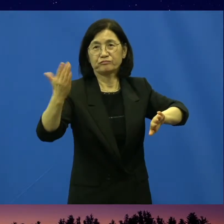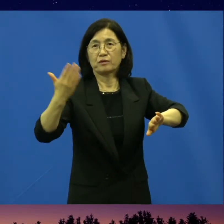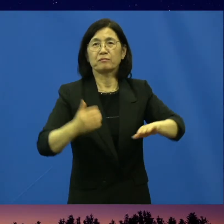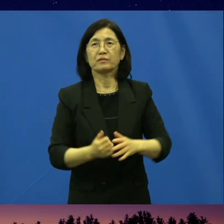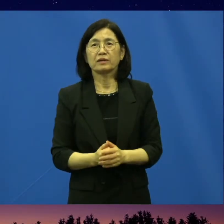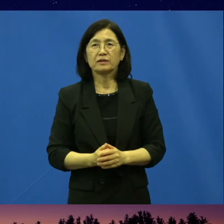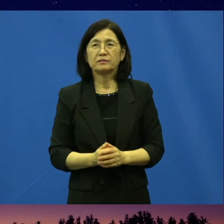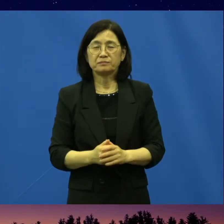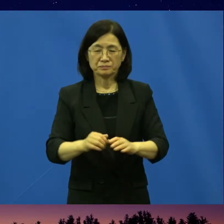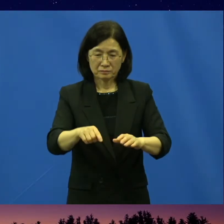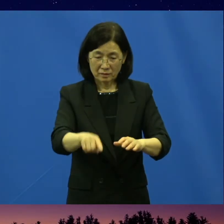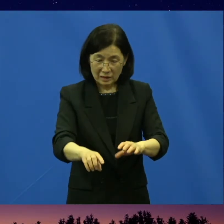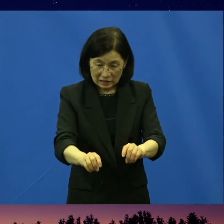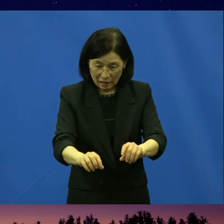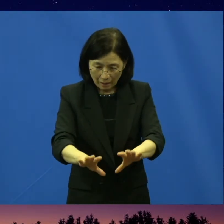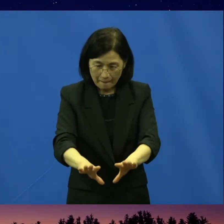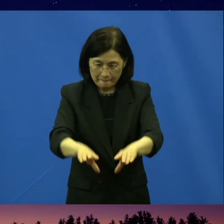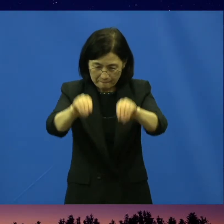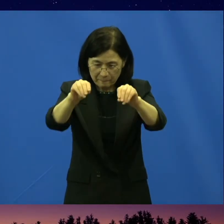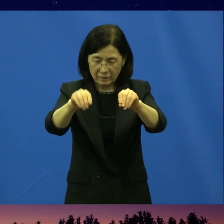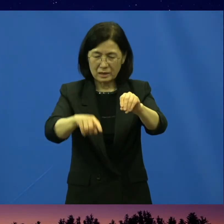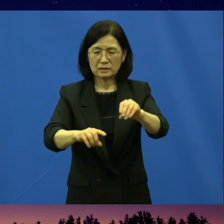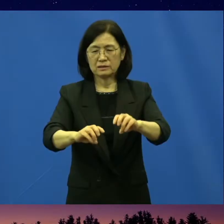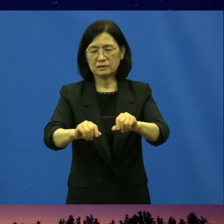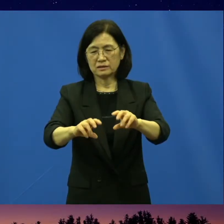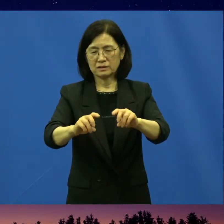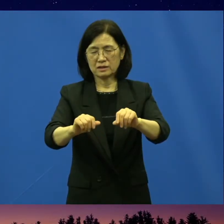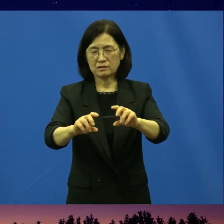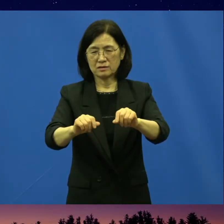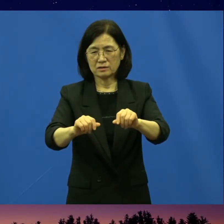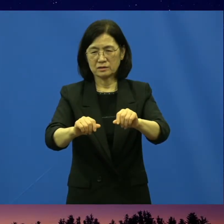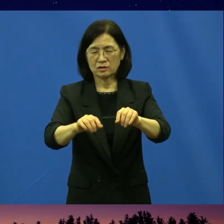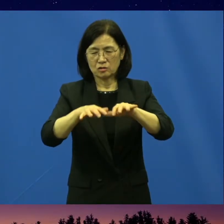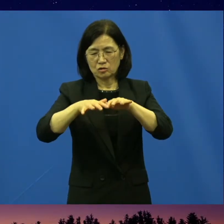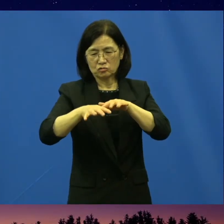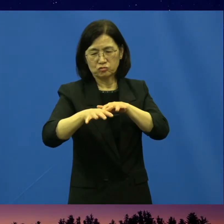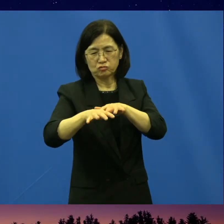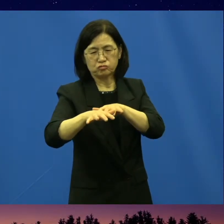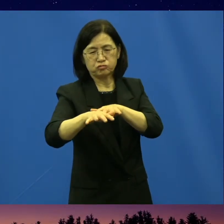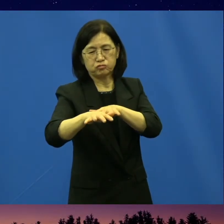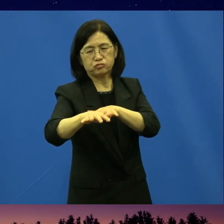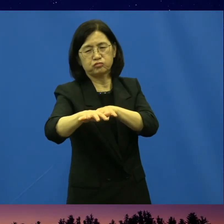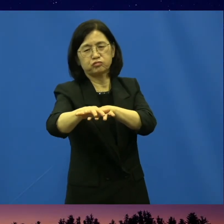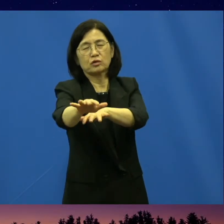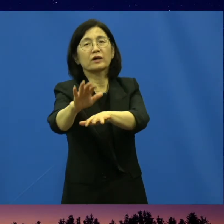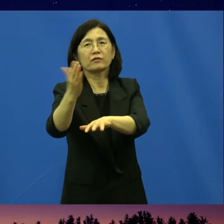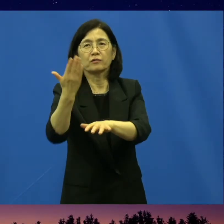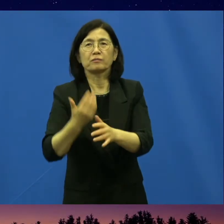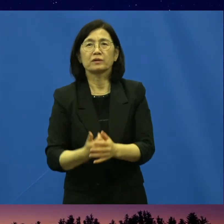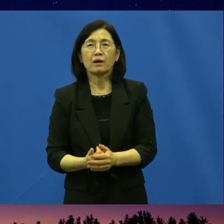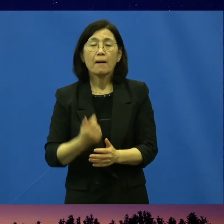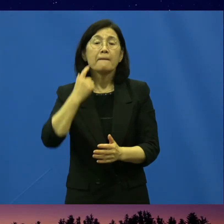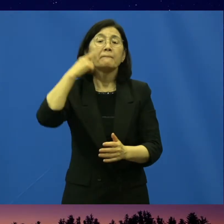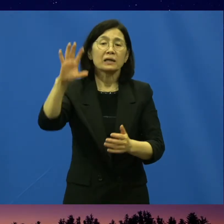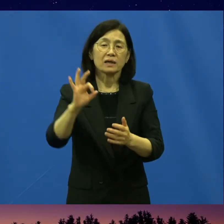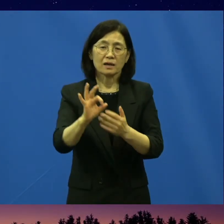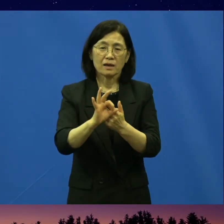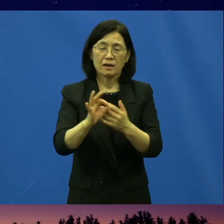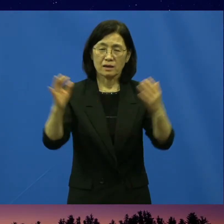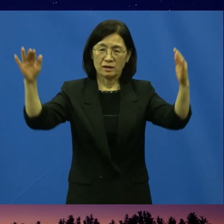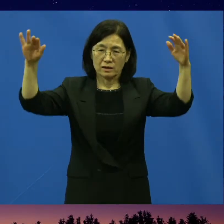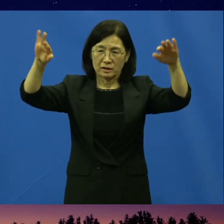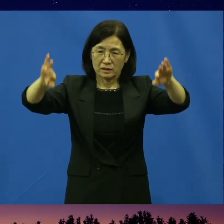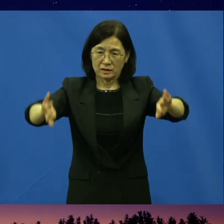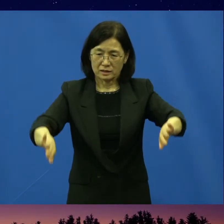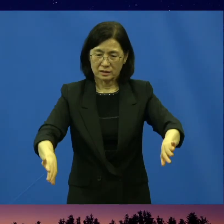땅에 대해서 건너가요. 근데 여러분, 그게 만약에 덮치면 어떻게 될까요? 물 가운데를 지나는데 죽는 거예요.